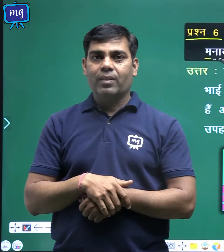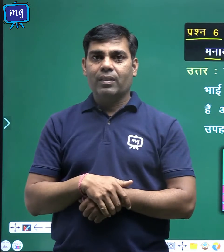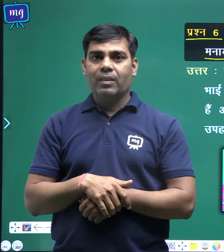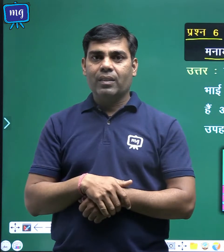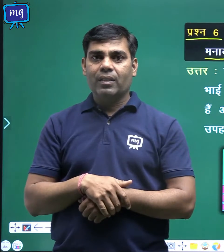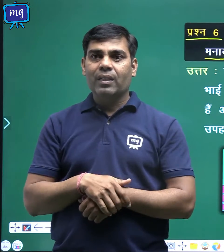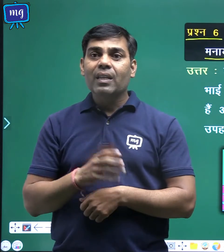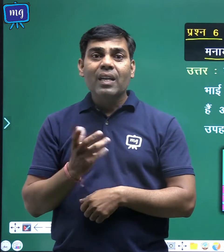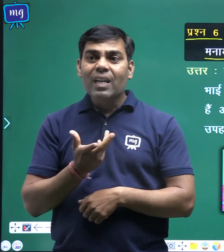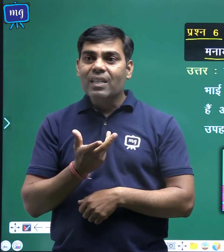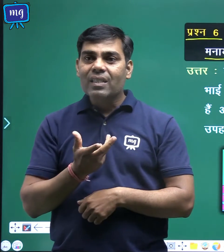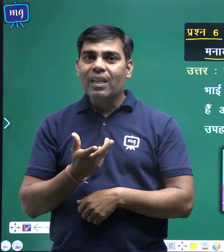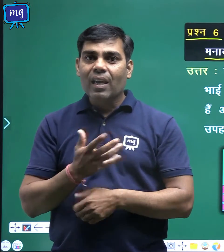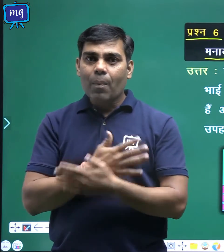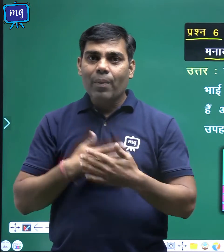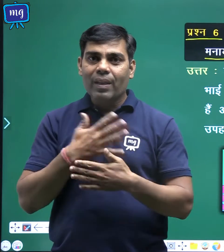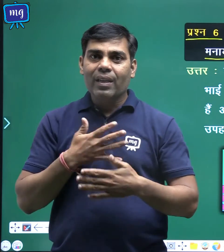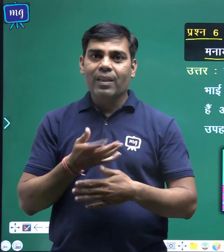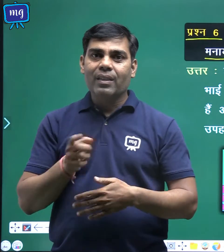कैसे मनाया जाता है?